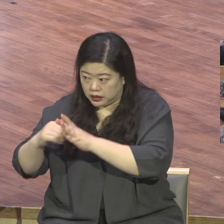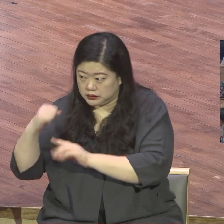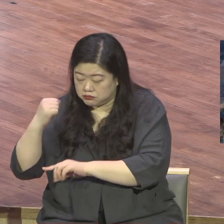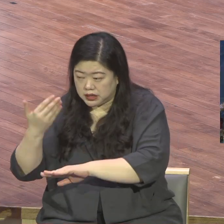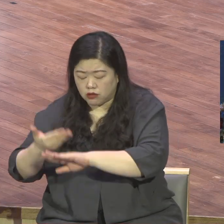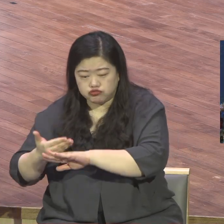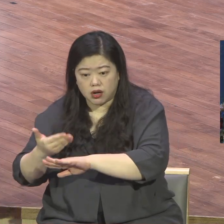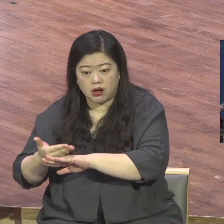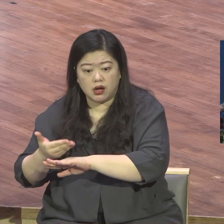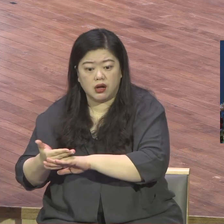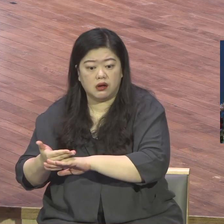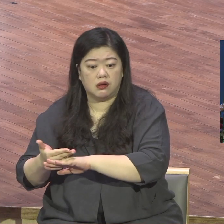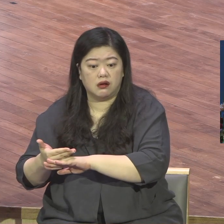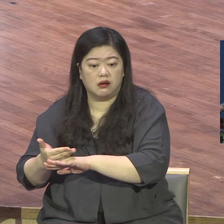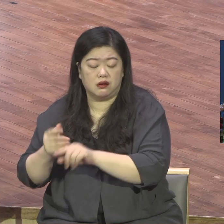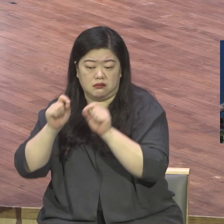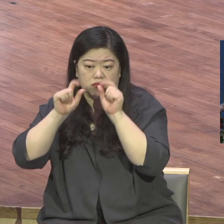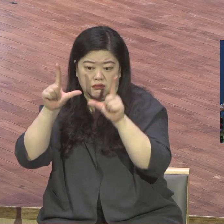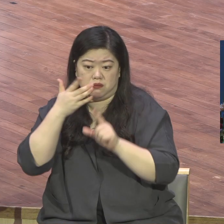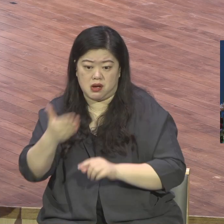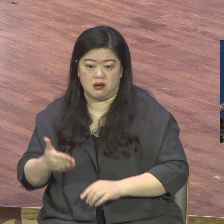하나님이 주시는 인격.